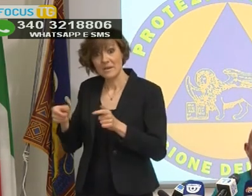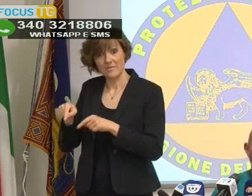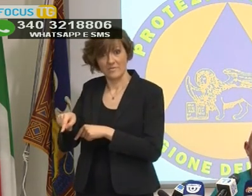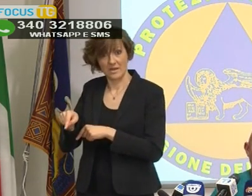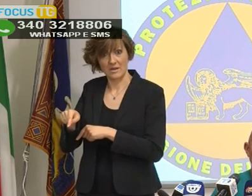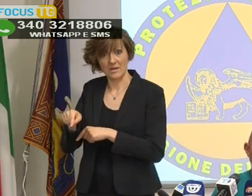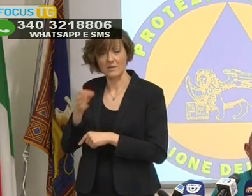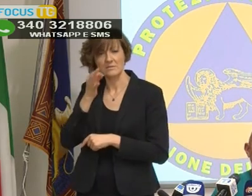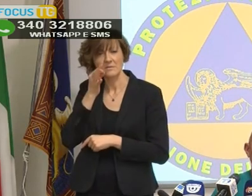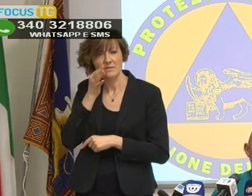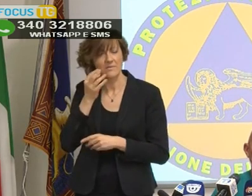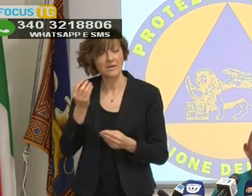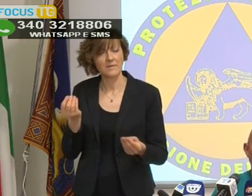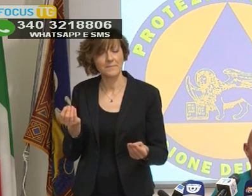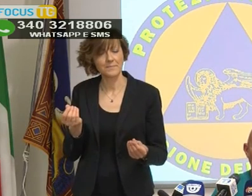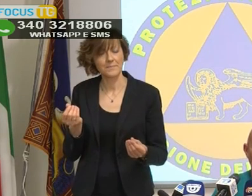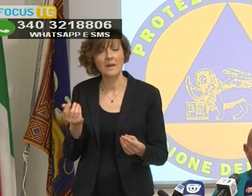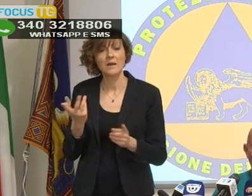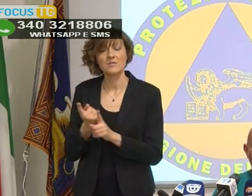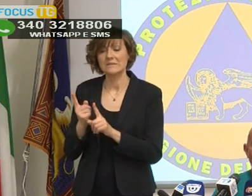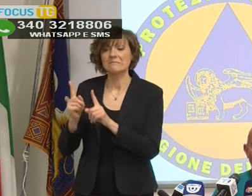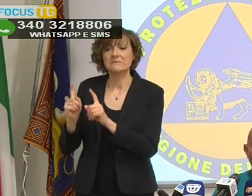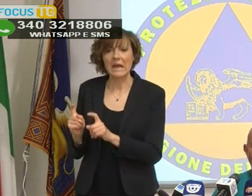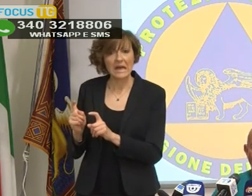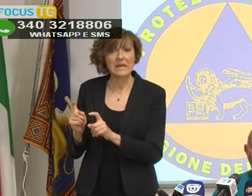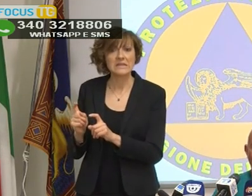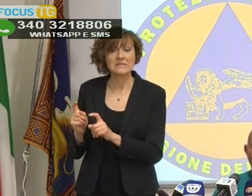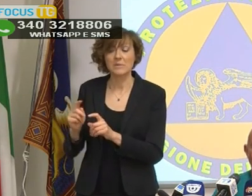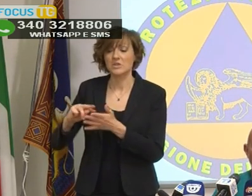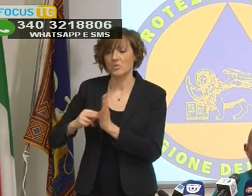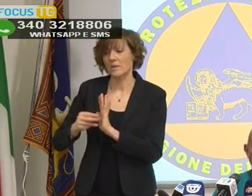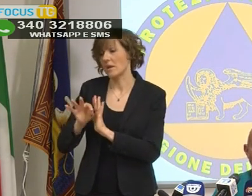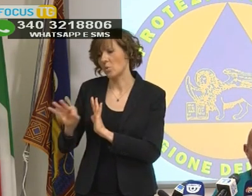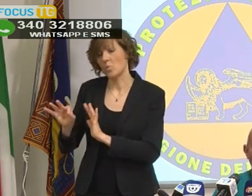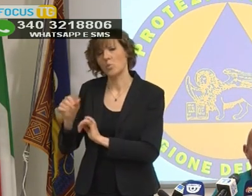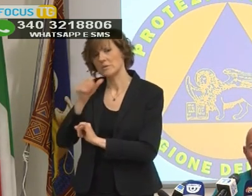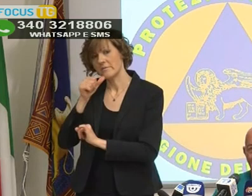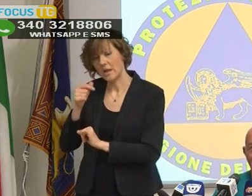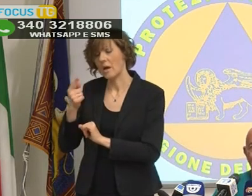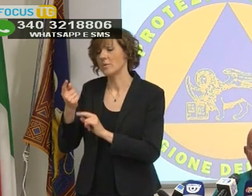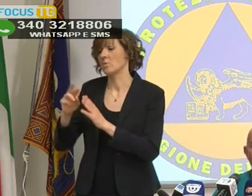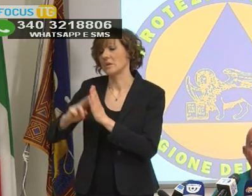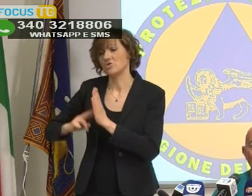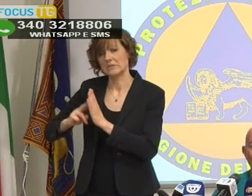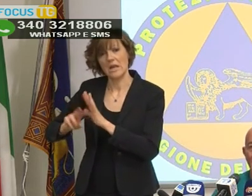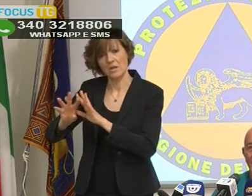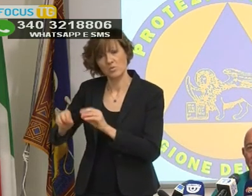E ci saranno test che saranno legati a degli strumenti, quindi tutto registrabile